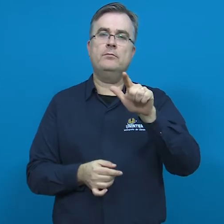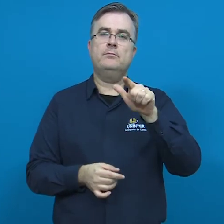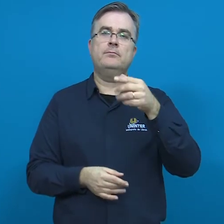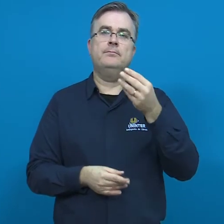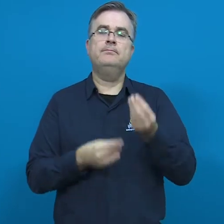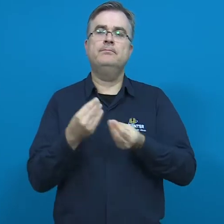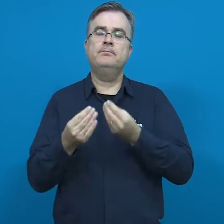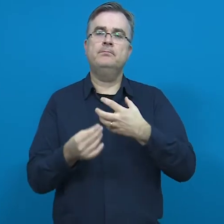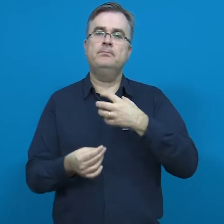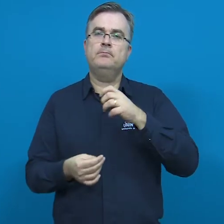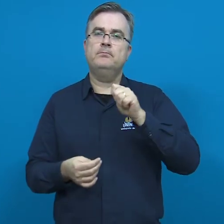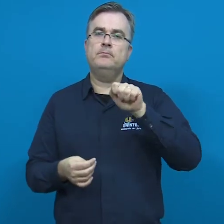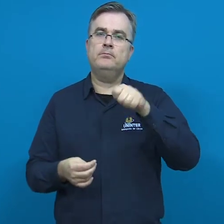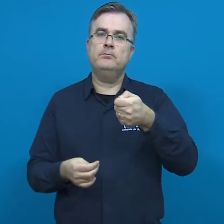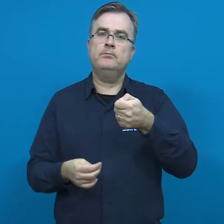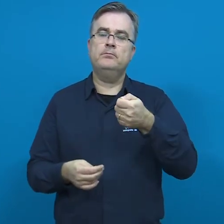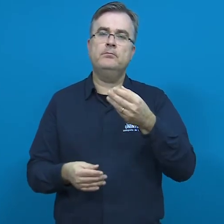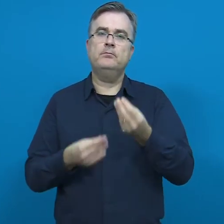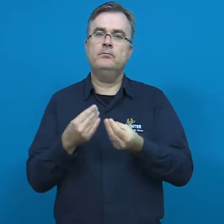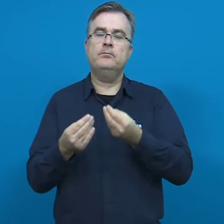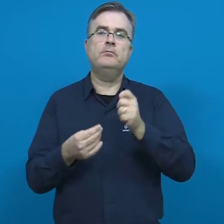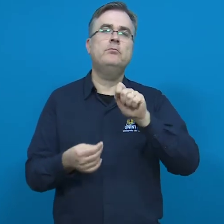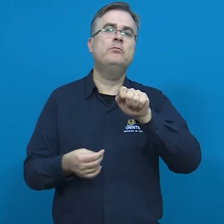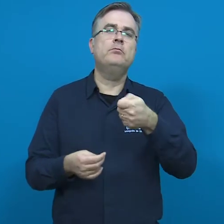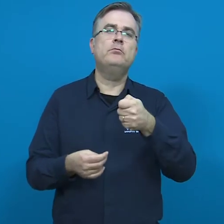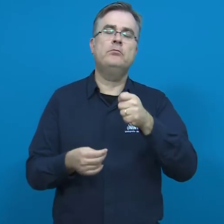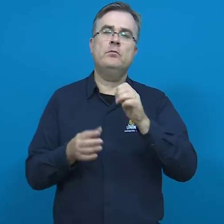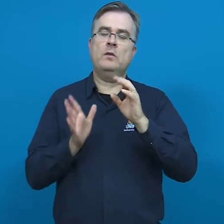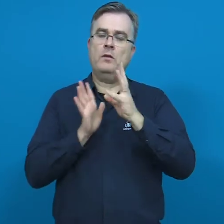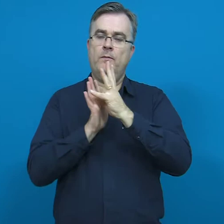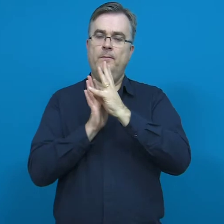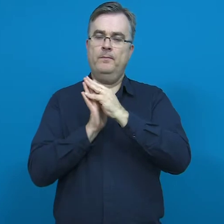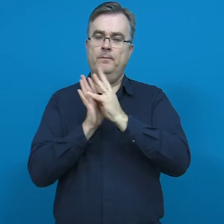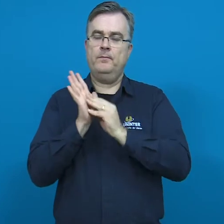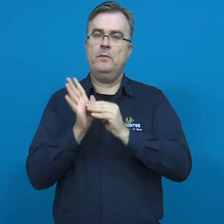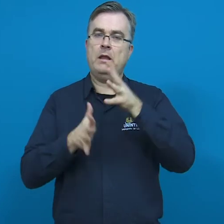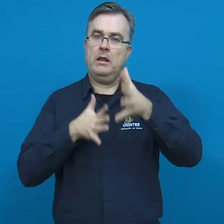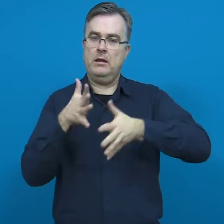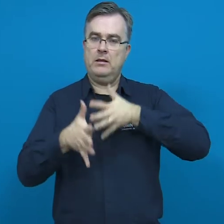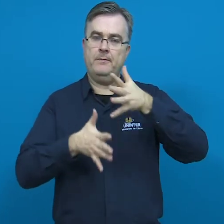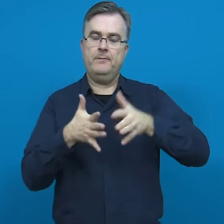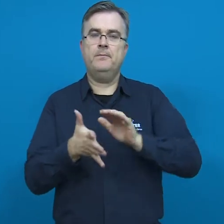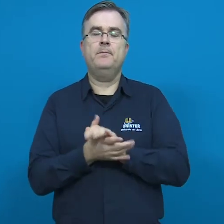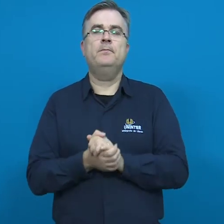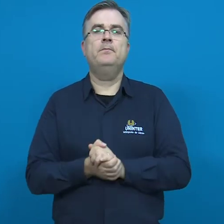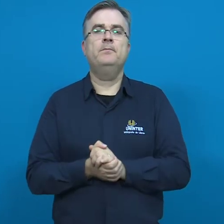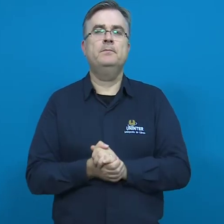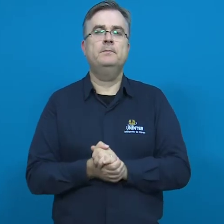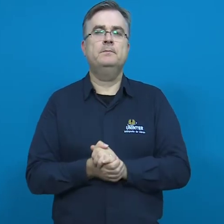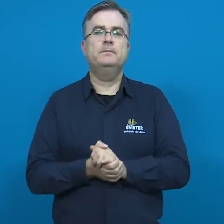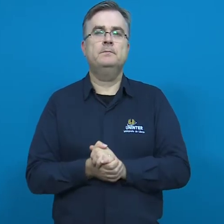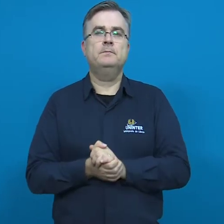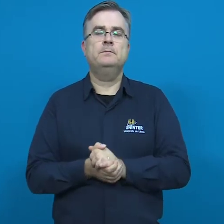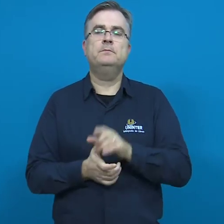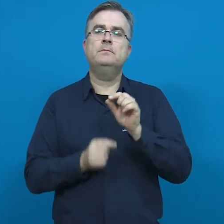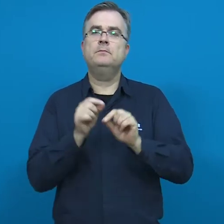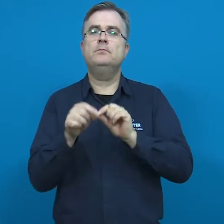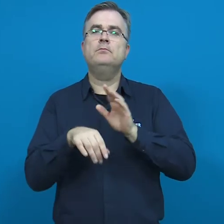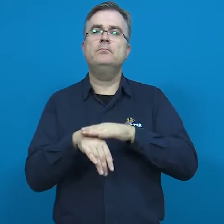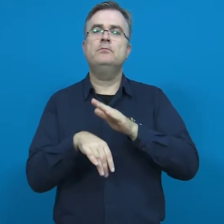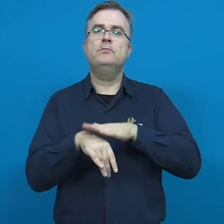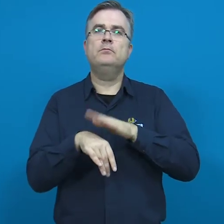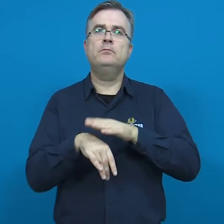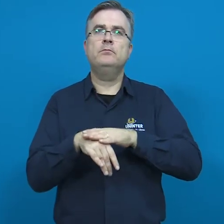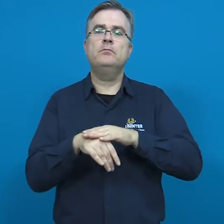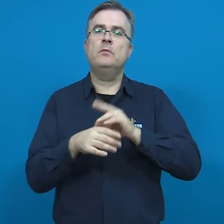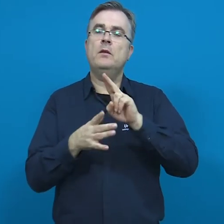Uma outra questão que, a partir do conteúdo aí de Libras, né, o